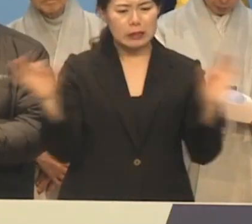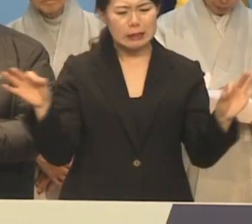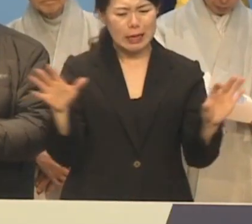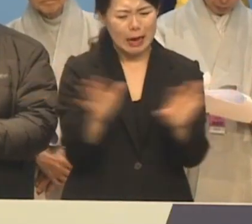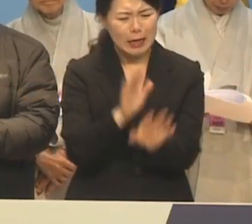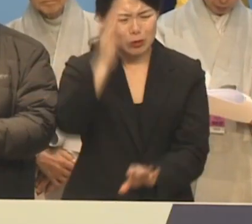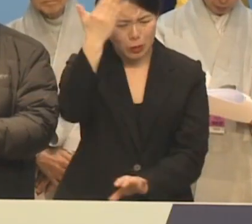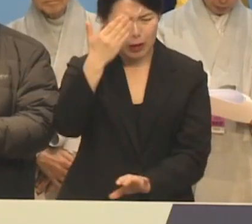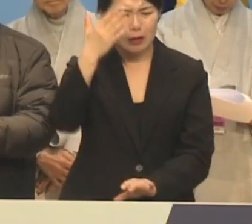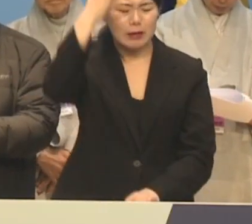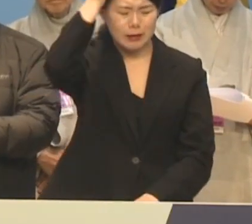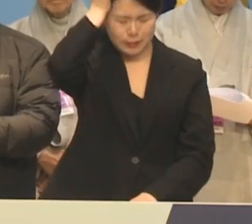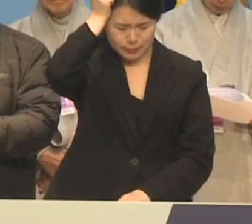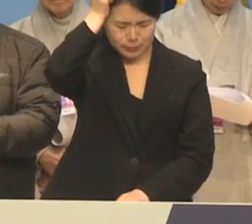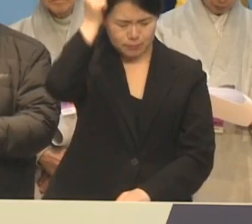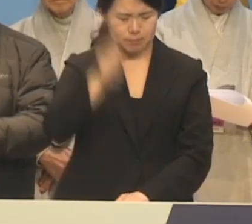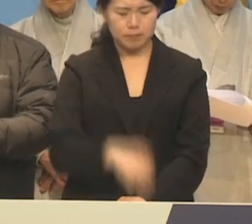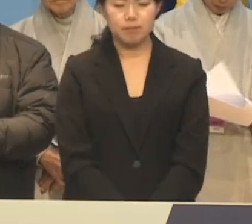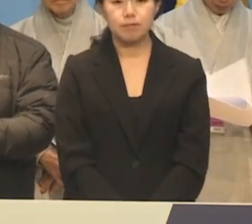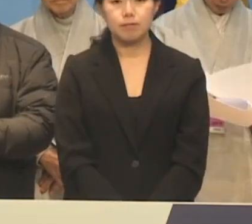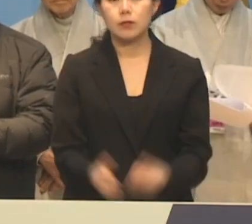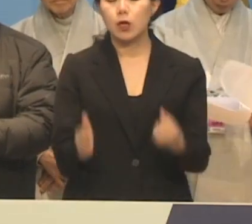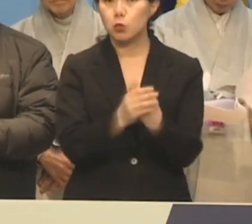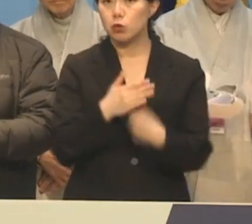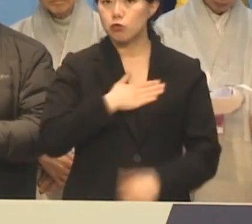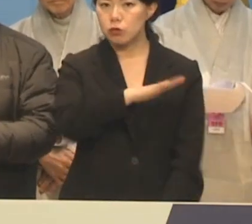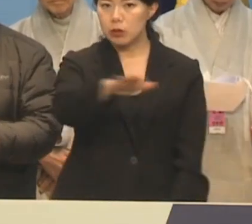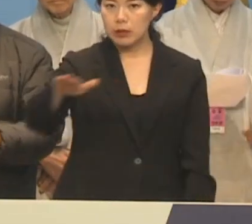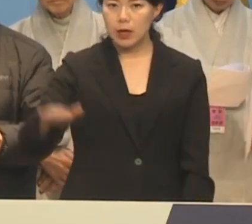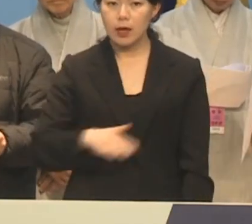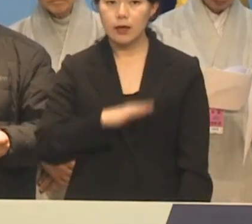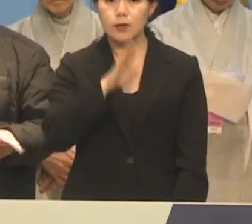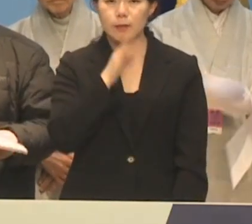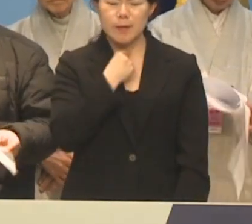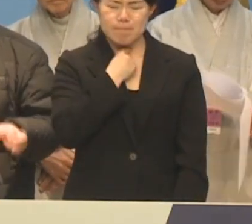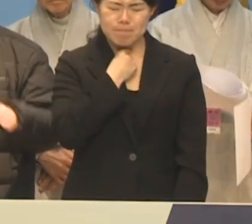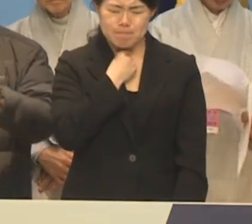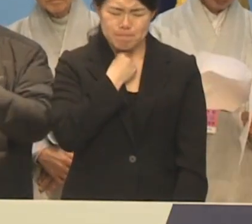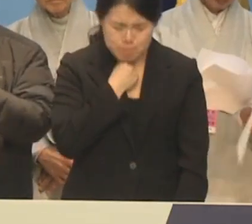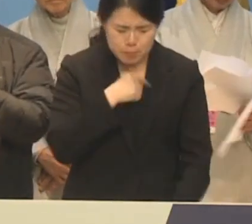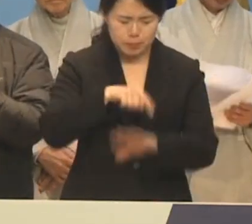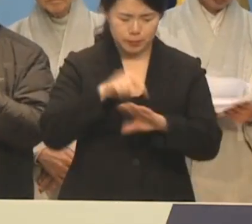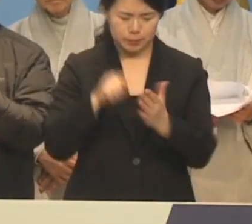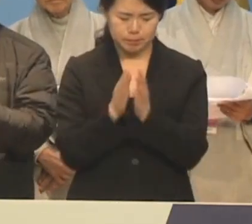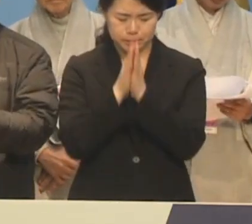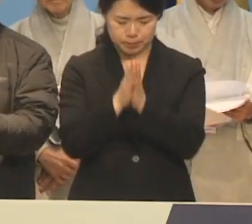것을 명심해야 합니다. 그래서 우리는 간절한 마음으로 호소합니다.